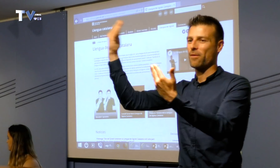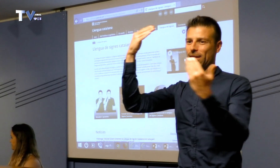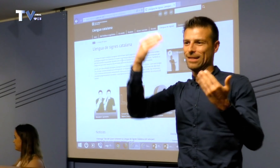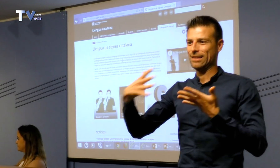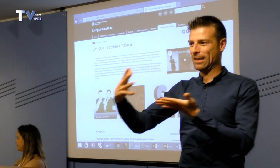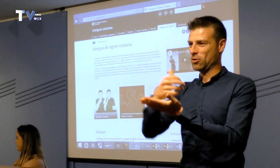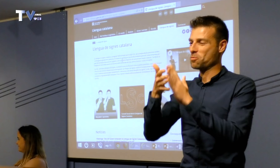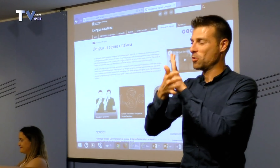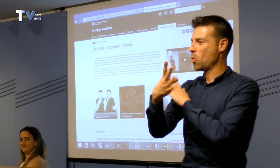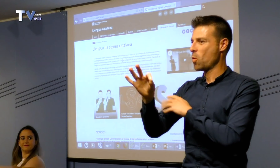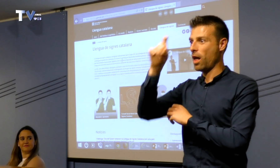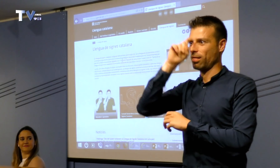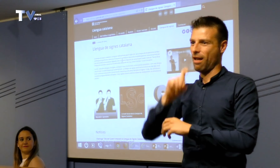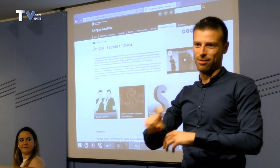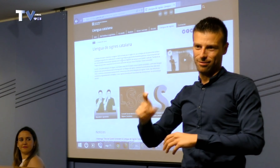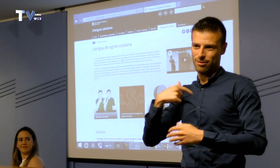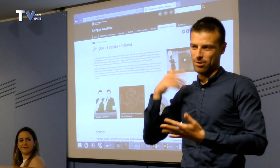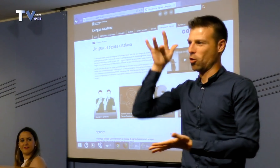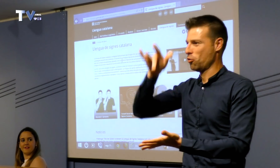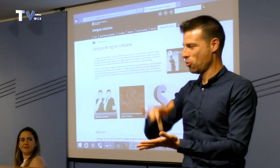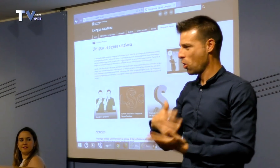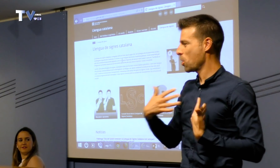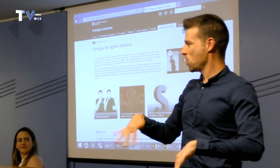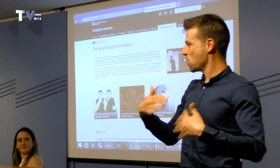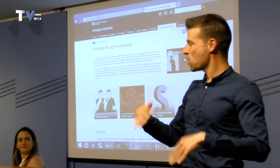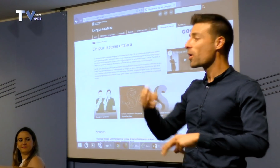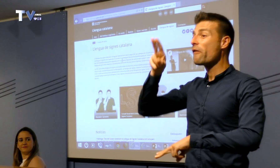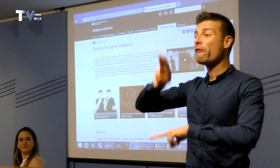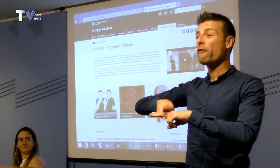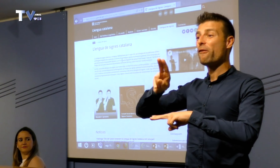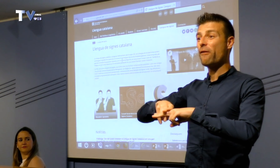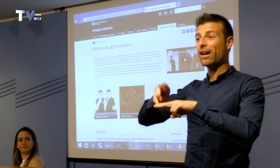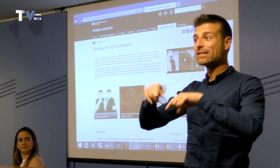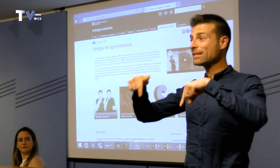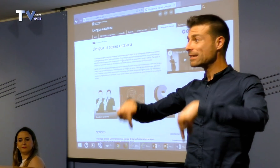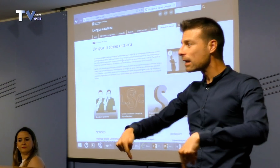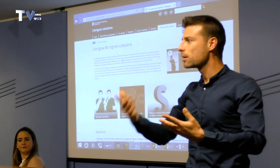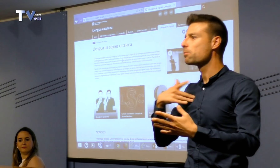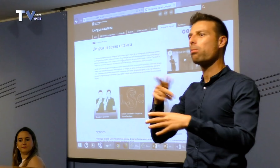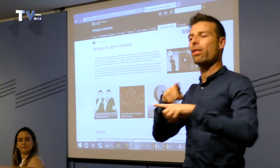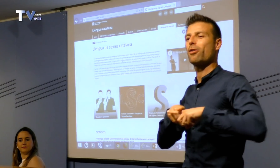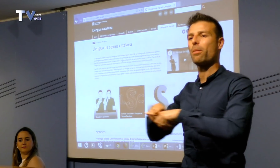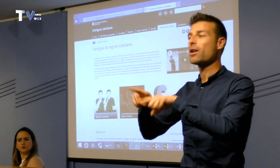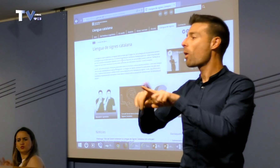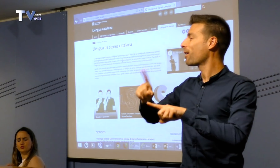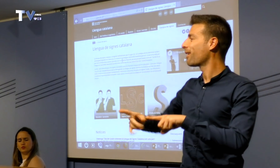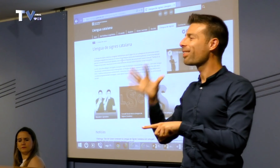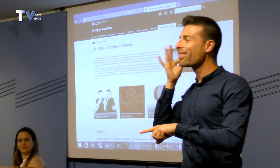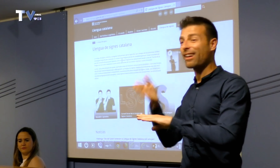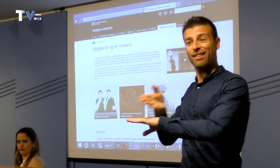Anys com pertoca, no? I aquesta és una festa que és una marca de poder compartir, com deia la directora, perquè